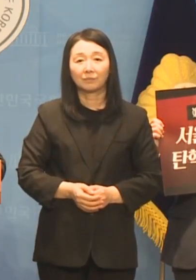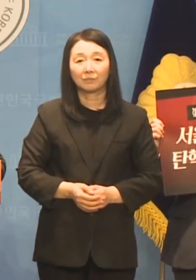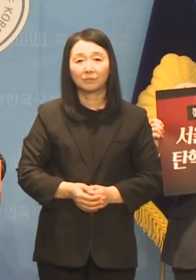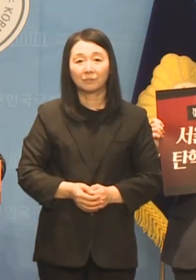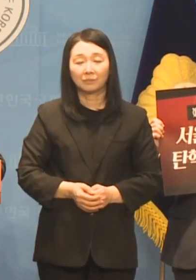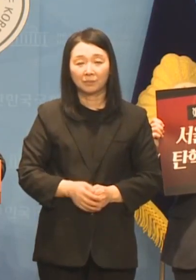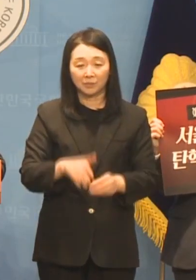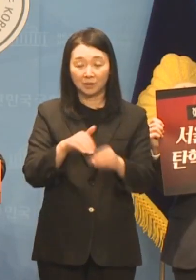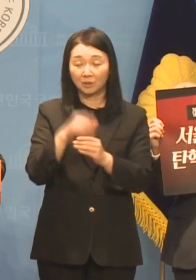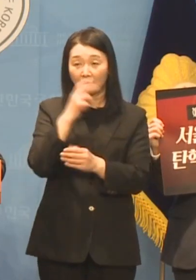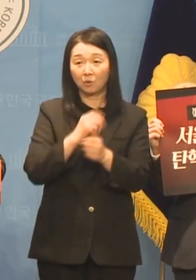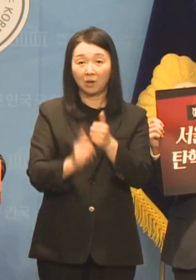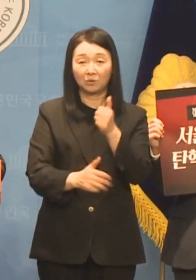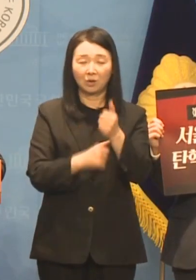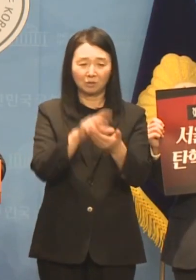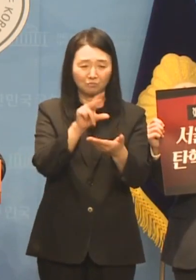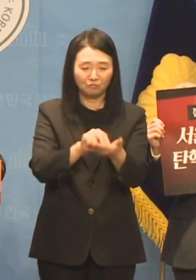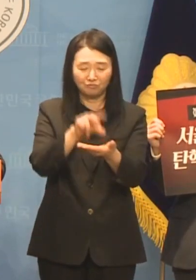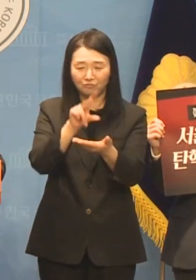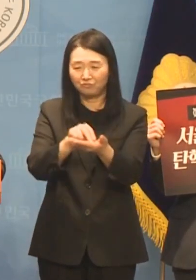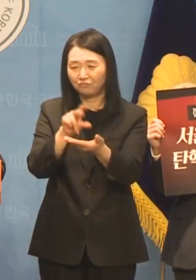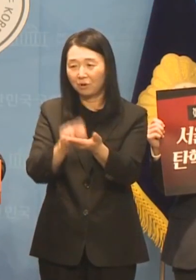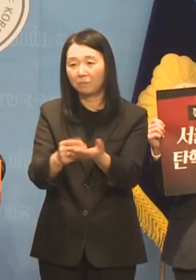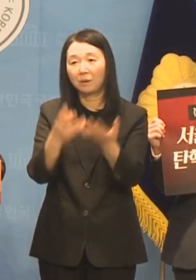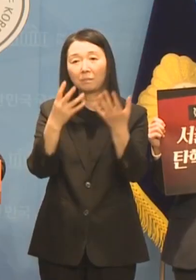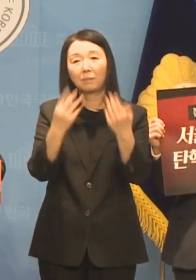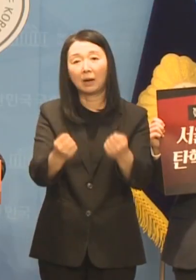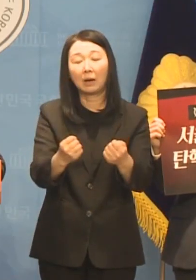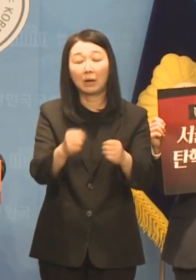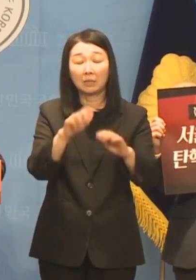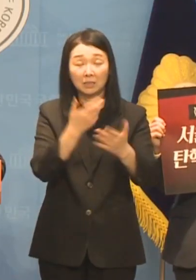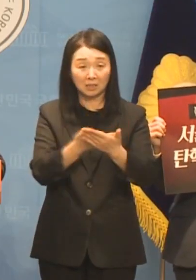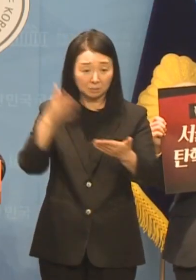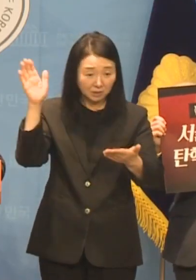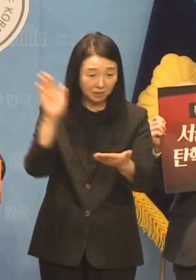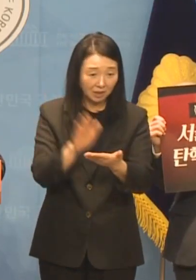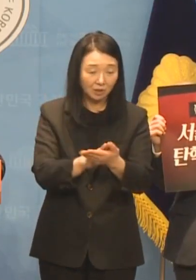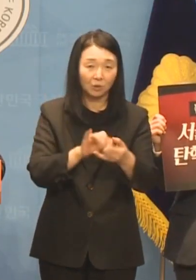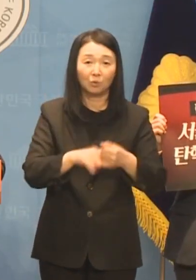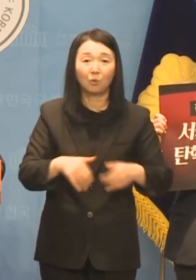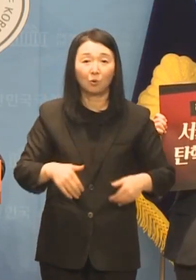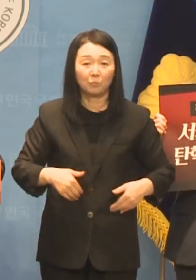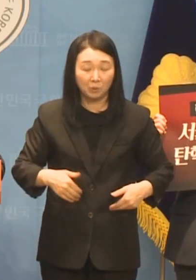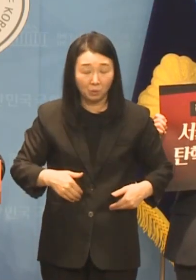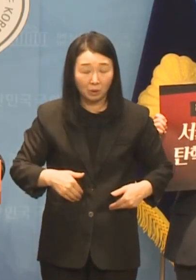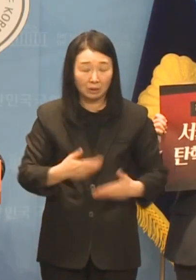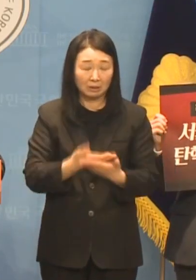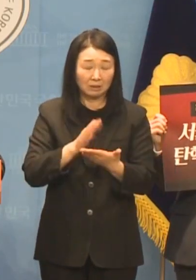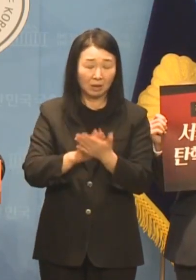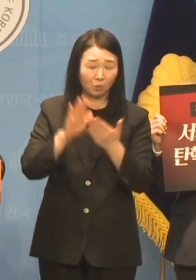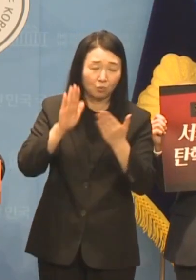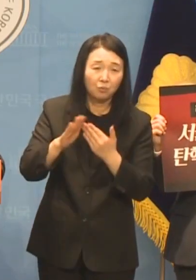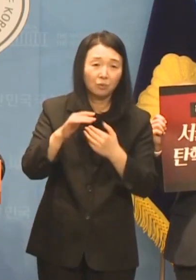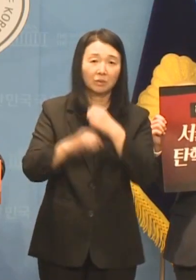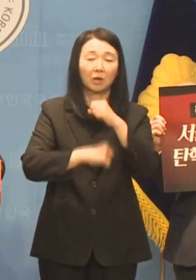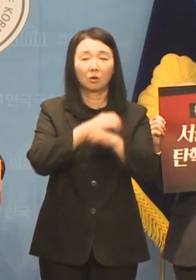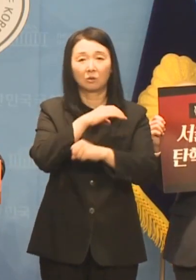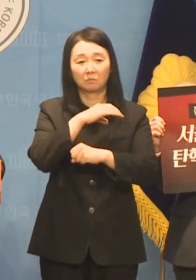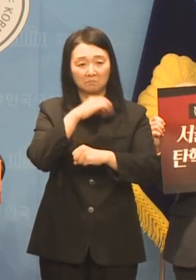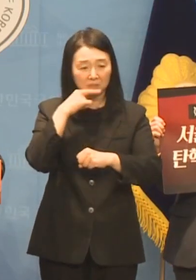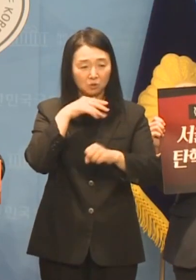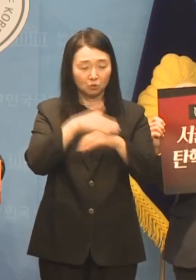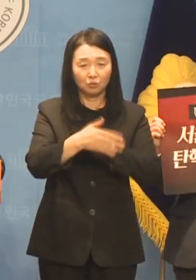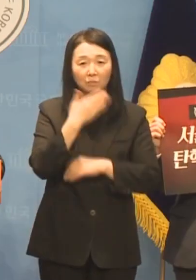이러한 선관위는 수많은 문제를 갖고 있고 개혁 없이는 대한민국의 자유민주주의 미래도 없습니다.